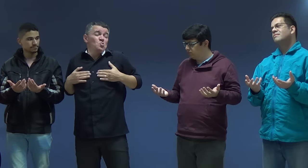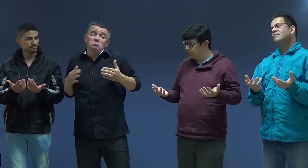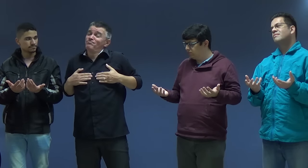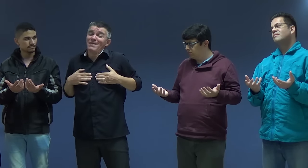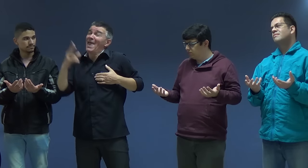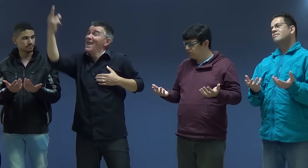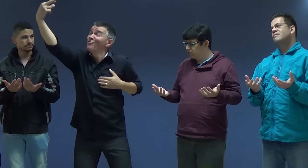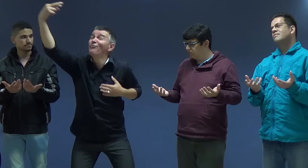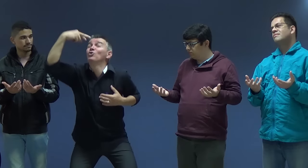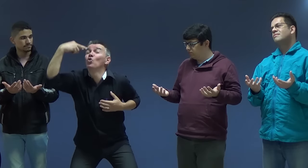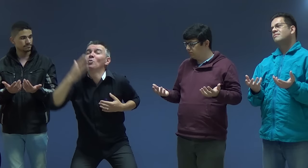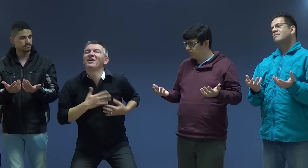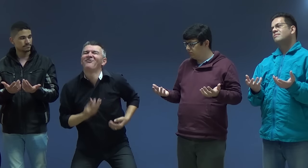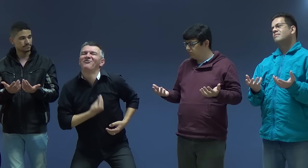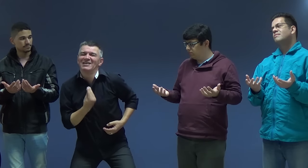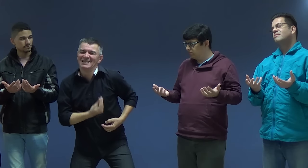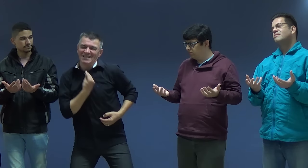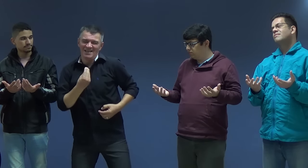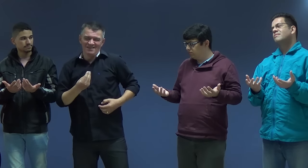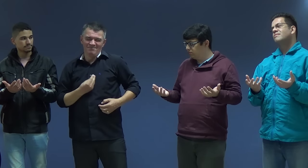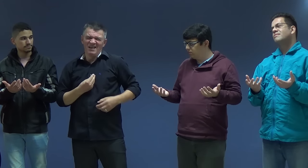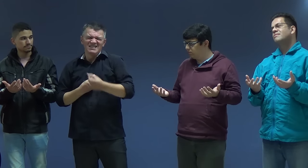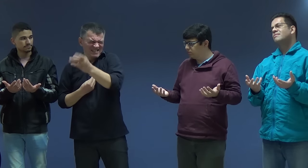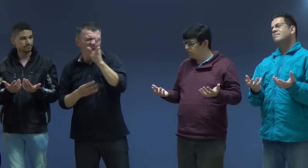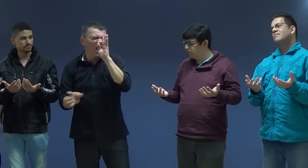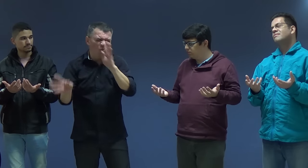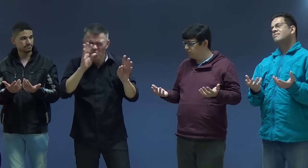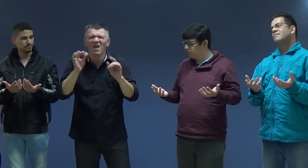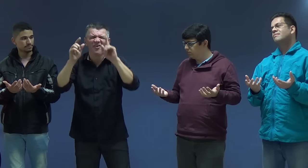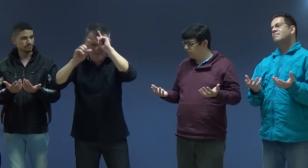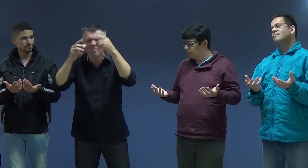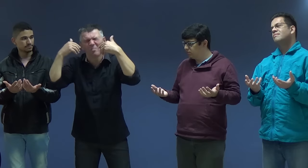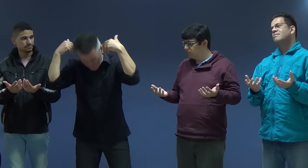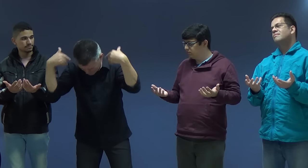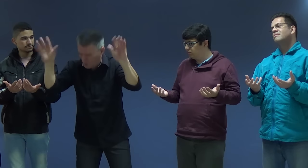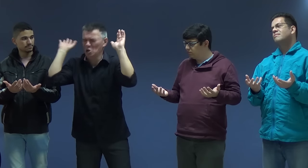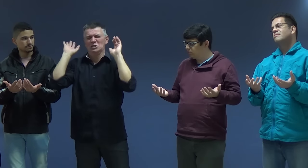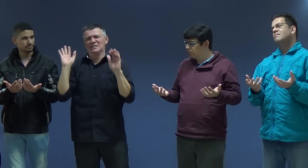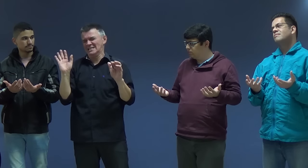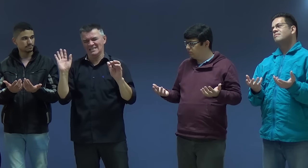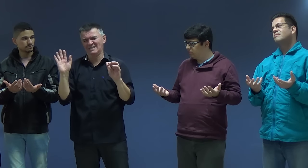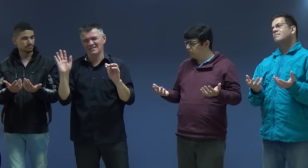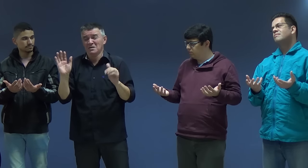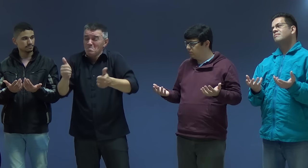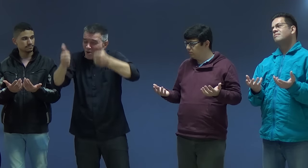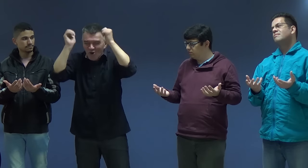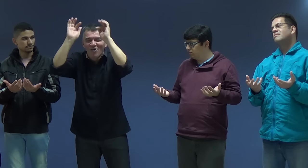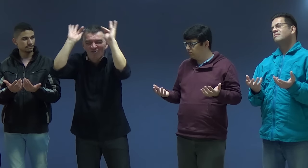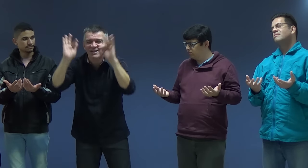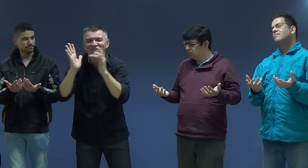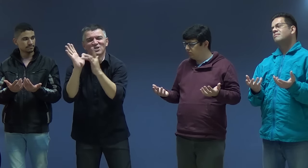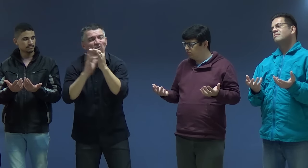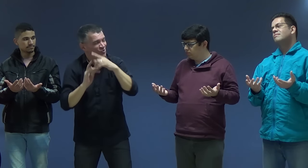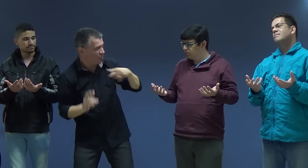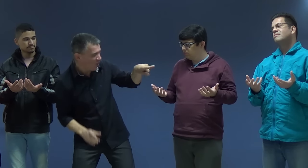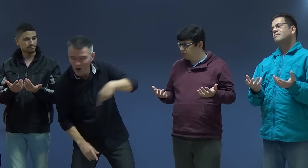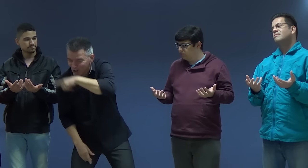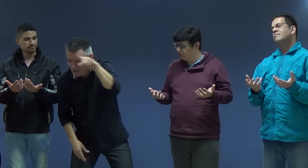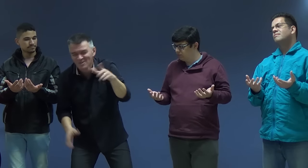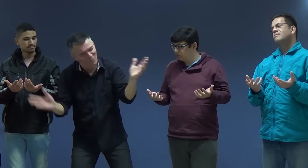mim. Porque o Senhor está me vendo, porque o Senhor me conhece. Que continue falando, não tem problema, mas o